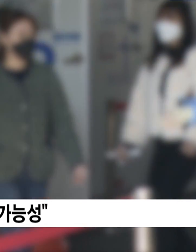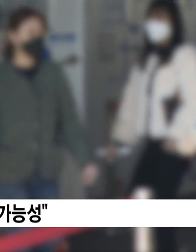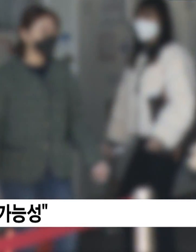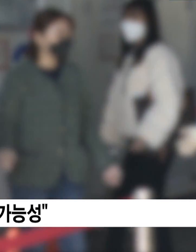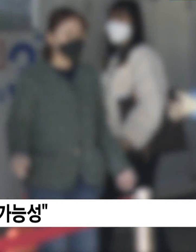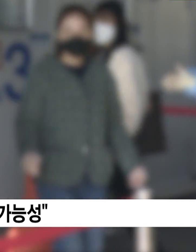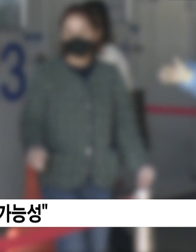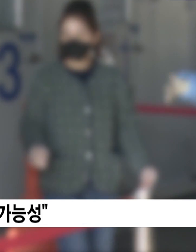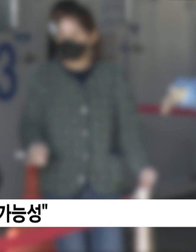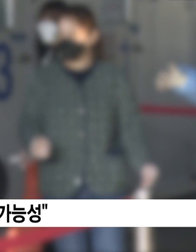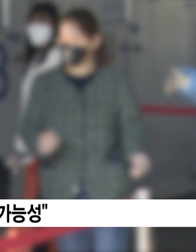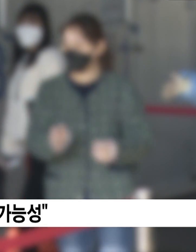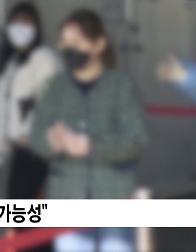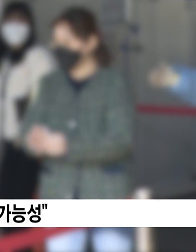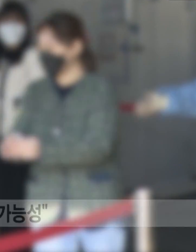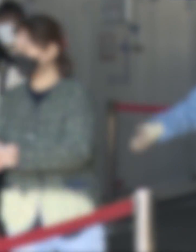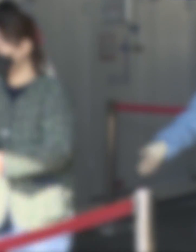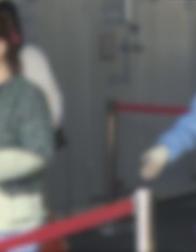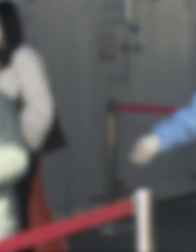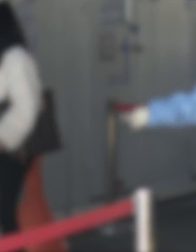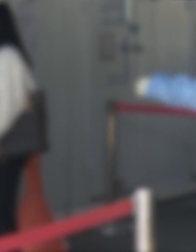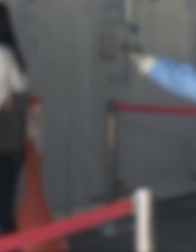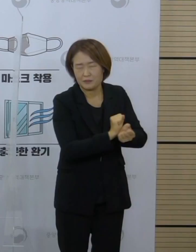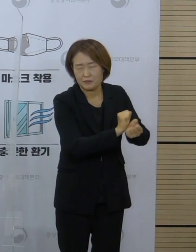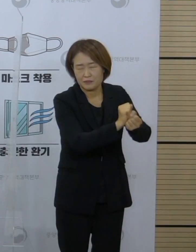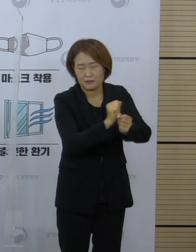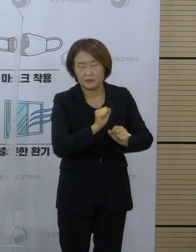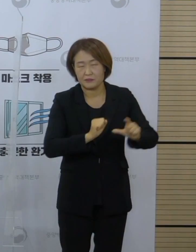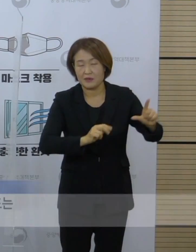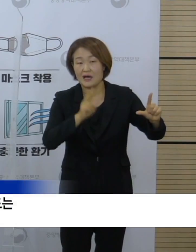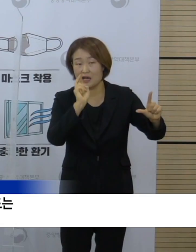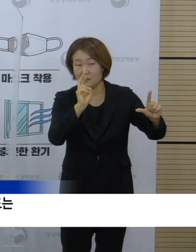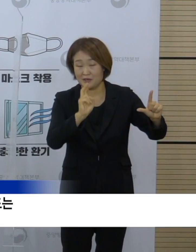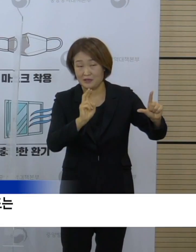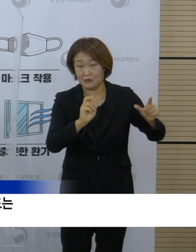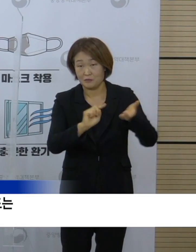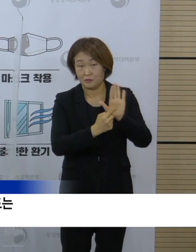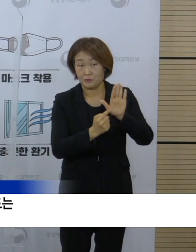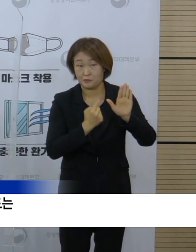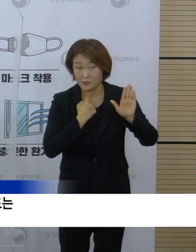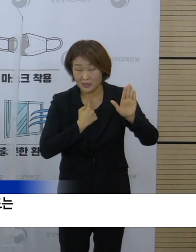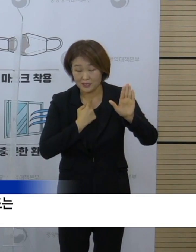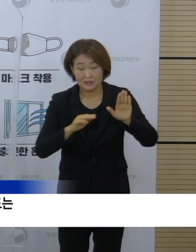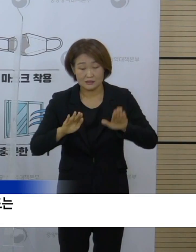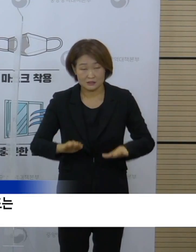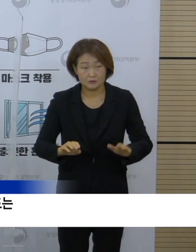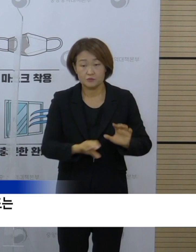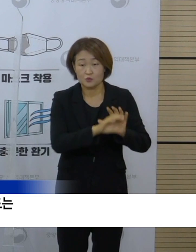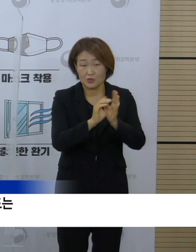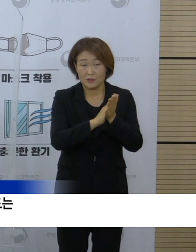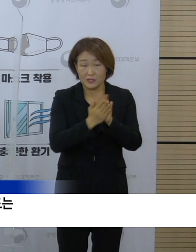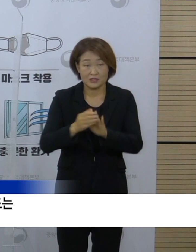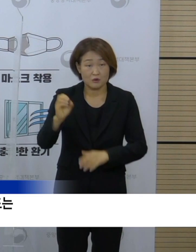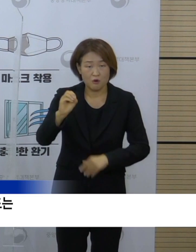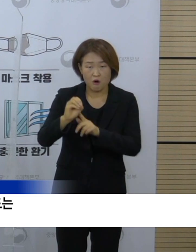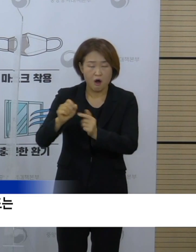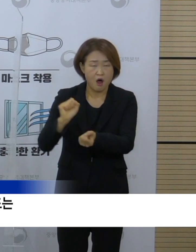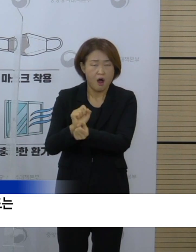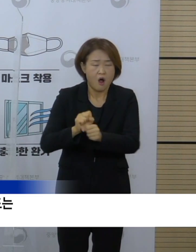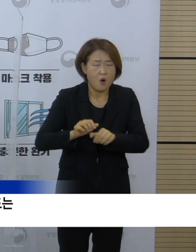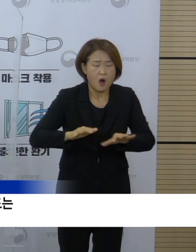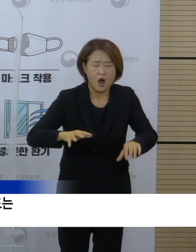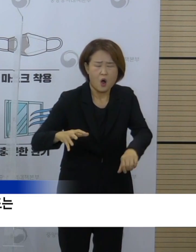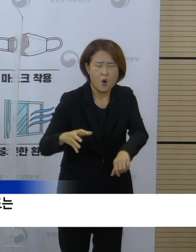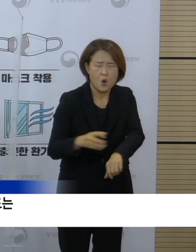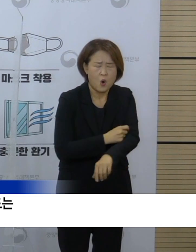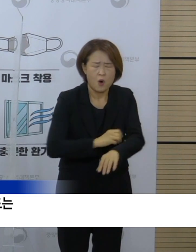우세종 잊을 수 있다는 관측이 나왔습니다 현재 보시는 것과 마찬가지로 오미크론의 전파속도는 매우 빠르고 더